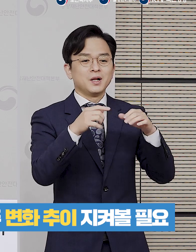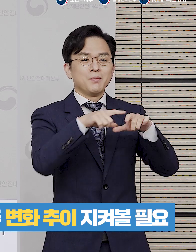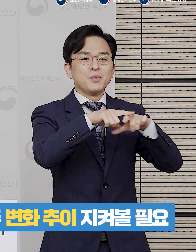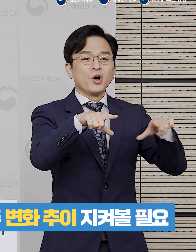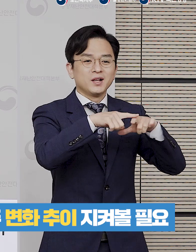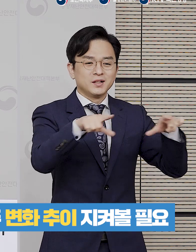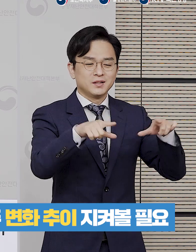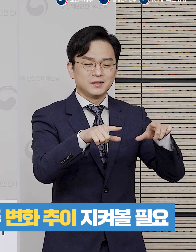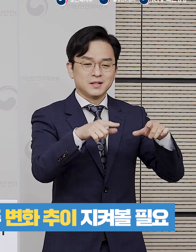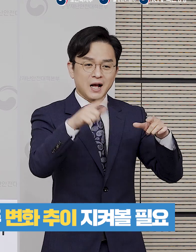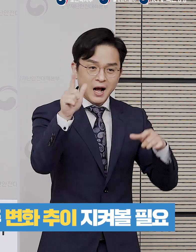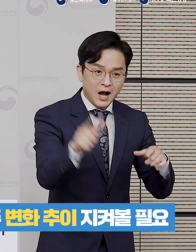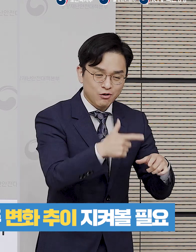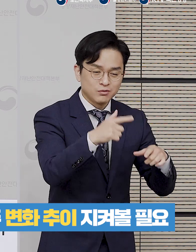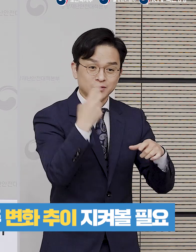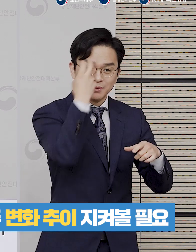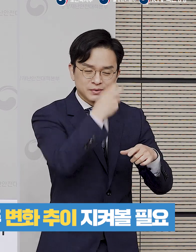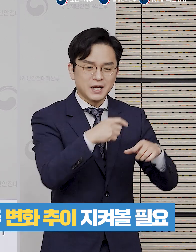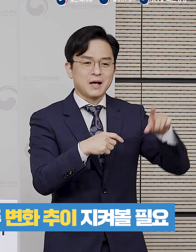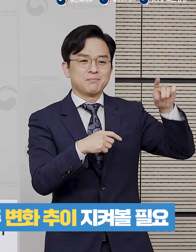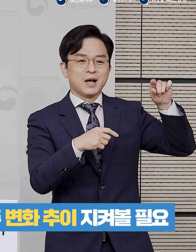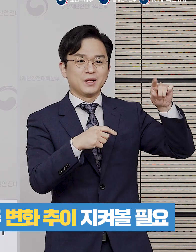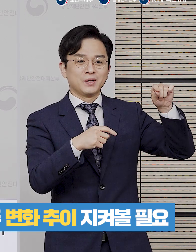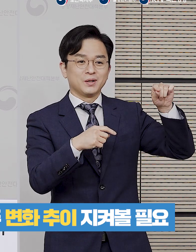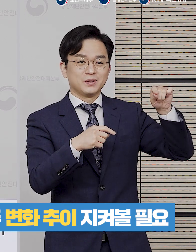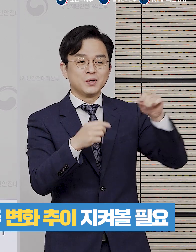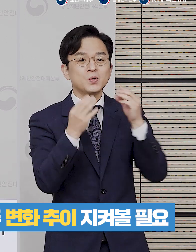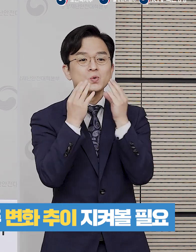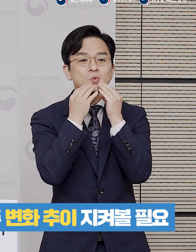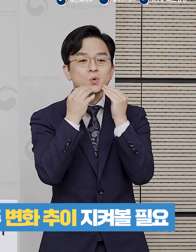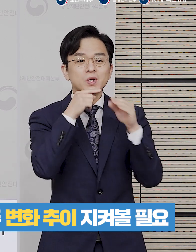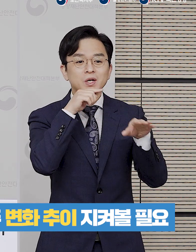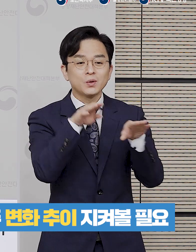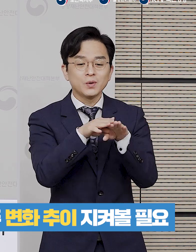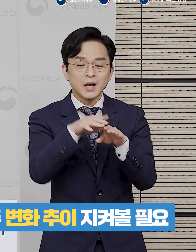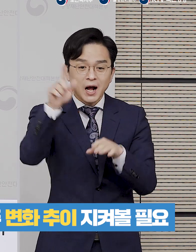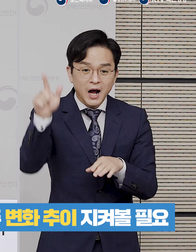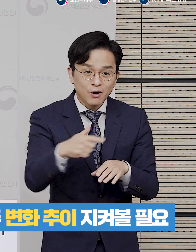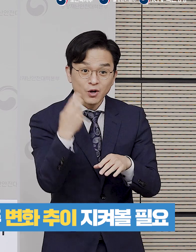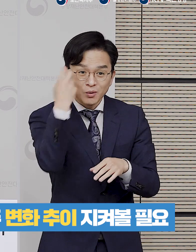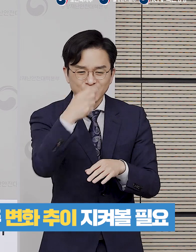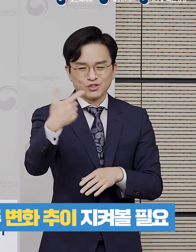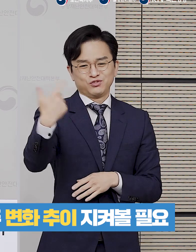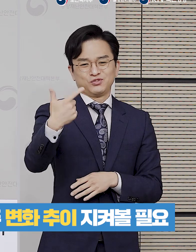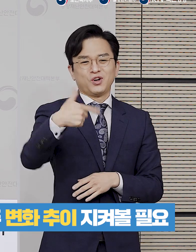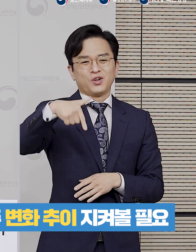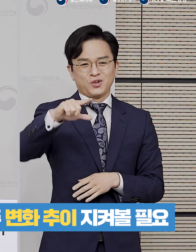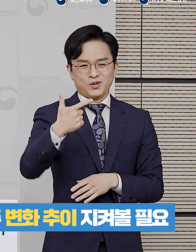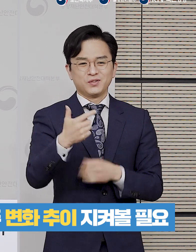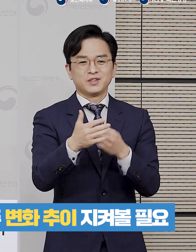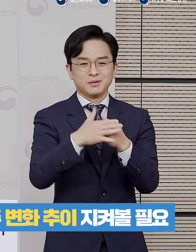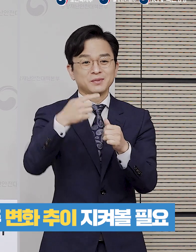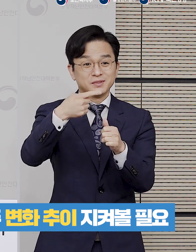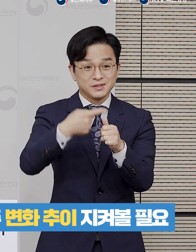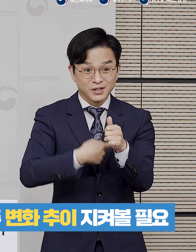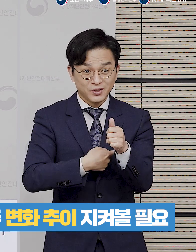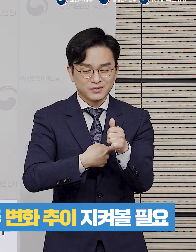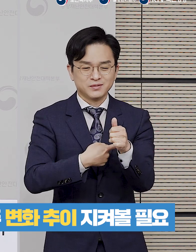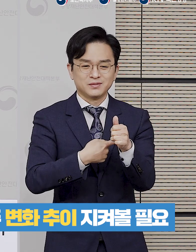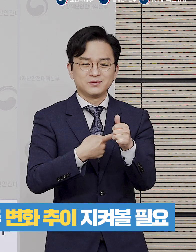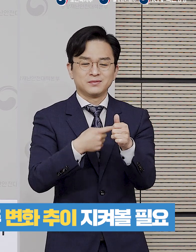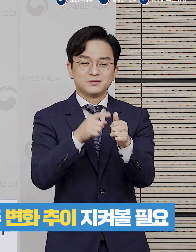건 이상 시행됐던 것에서 6천 건으로 줄어든 영향이 클 것으로 보기 때문에 이